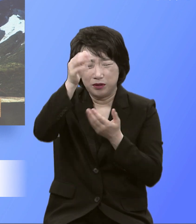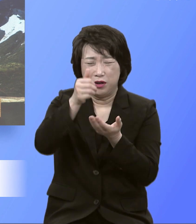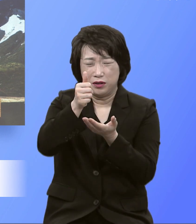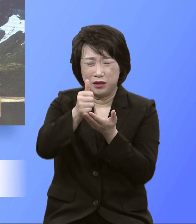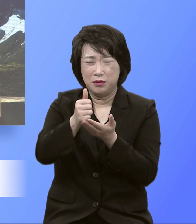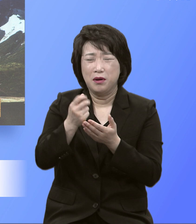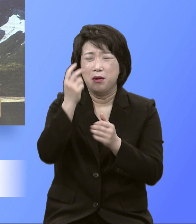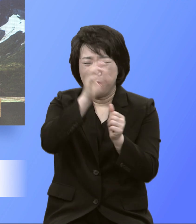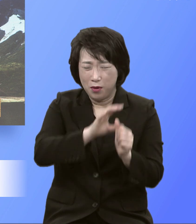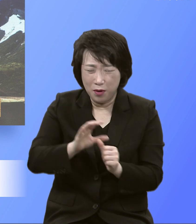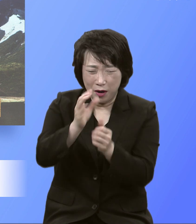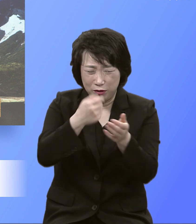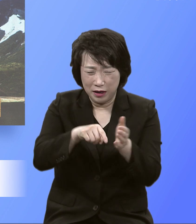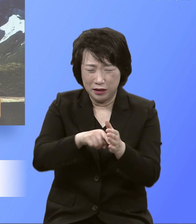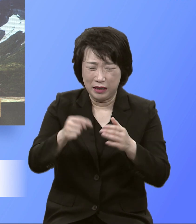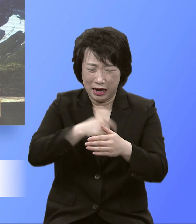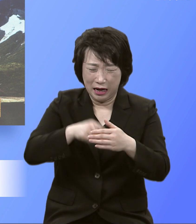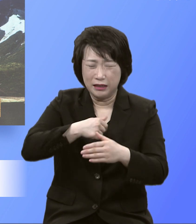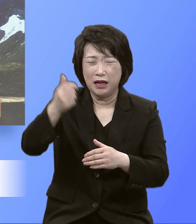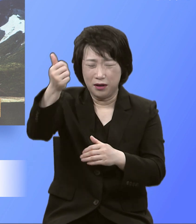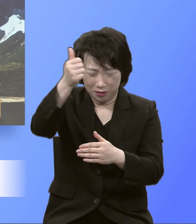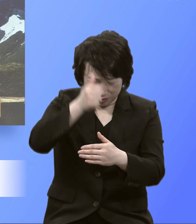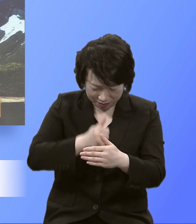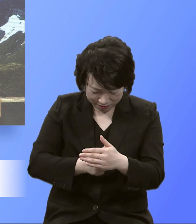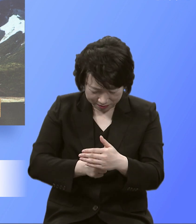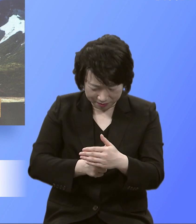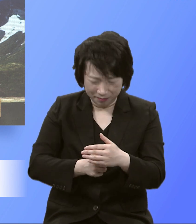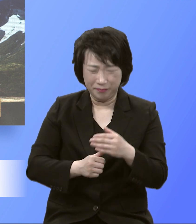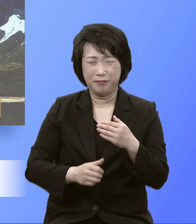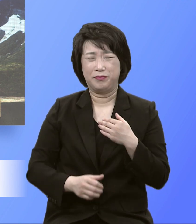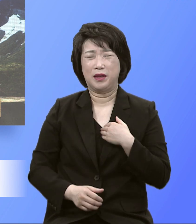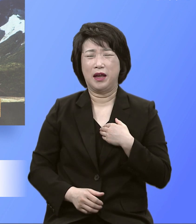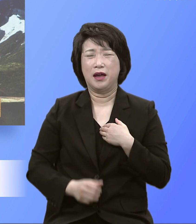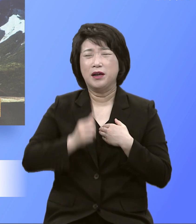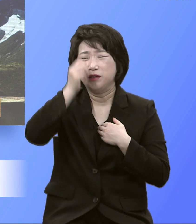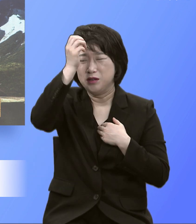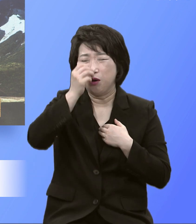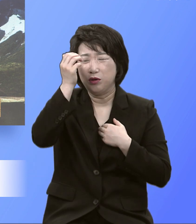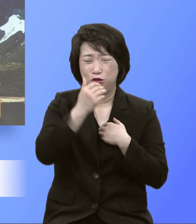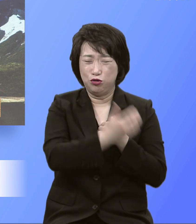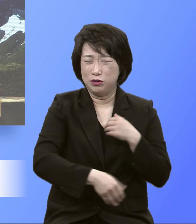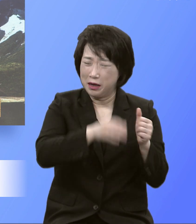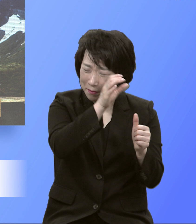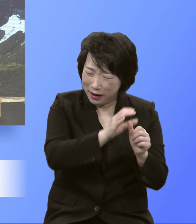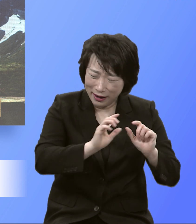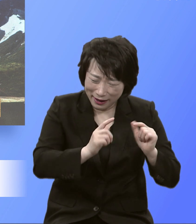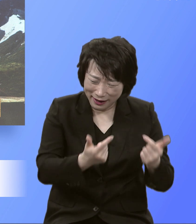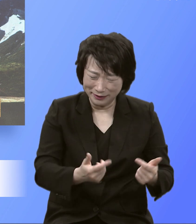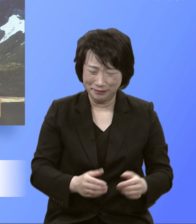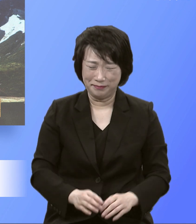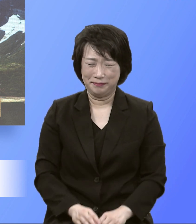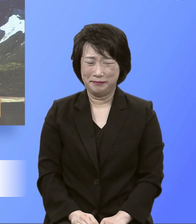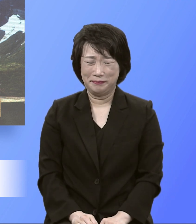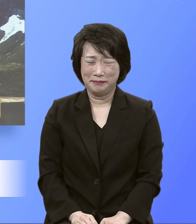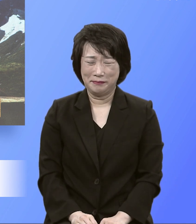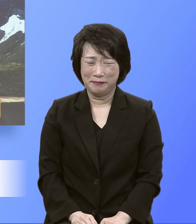성령으로 보존하시려고 내 안에 오셨습니다. 내 영혼을 육신에게 맡기지